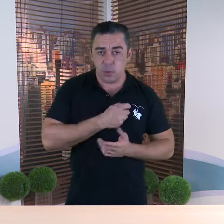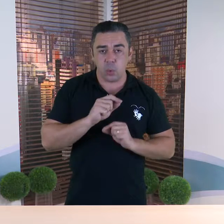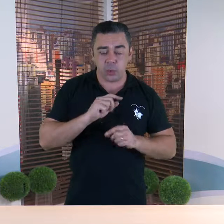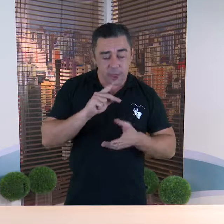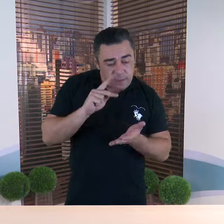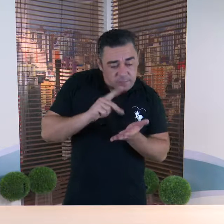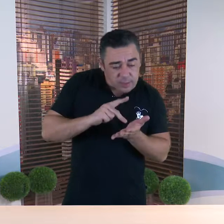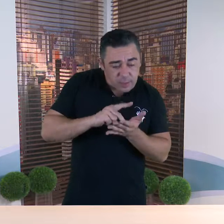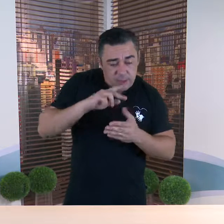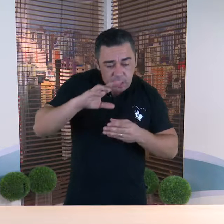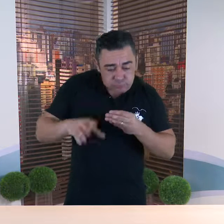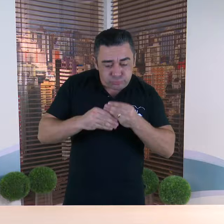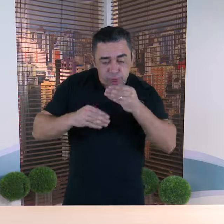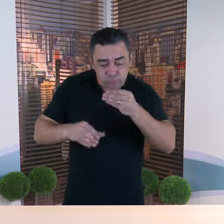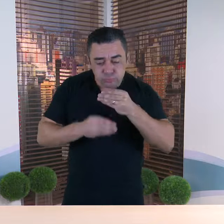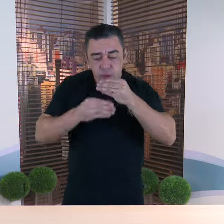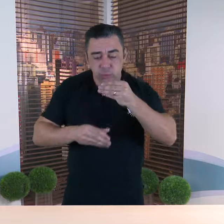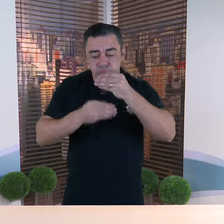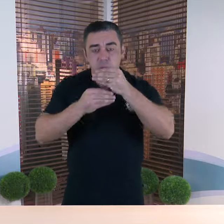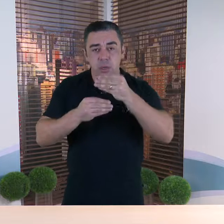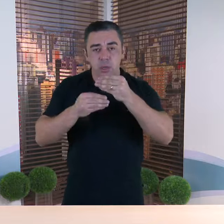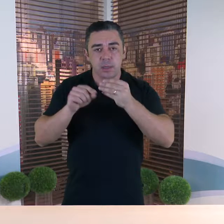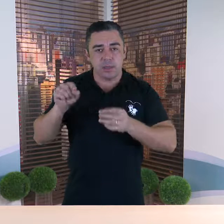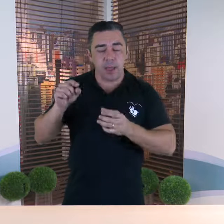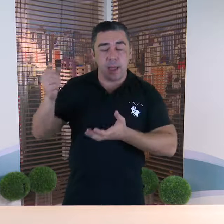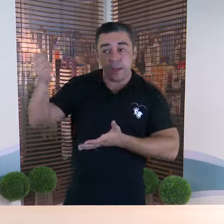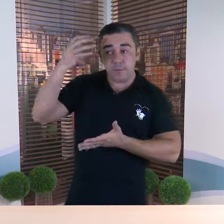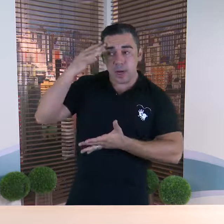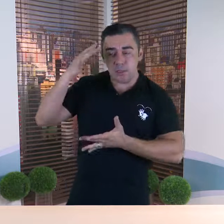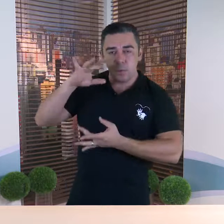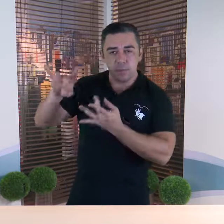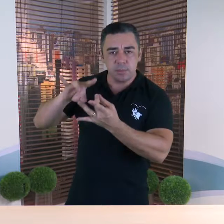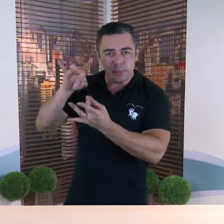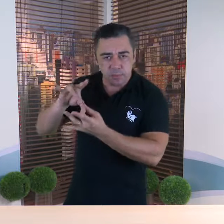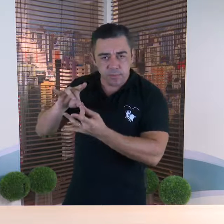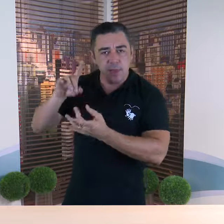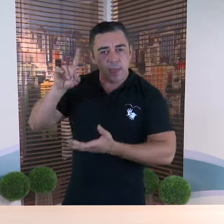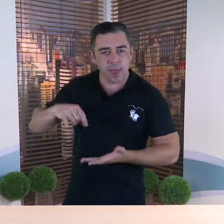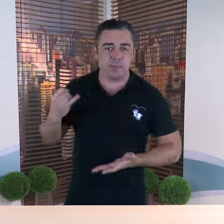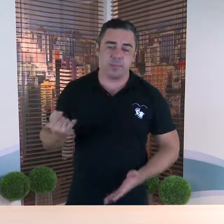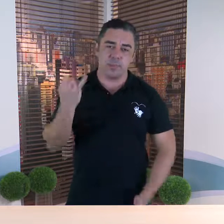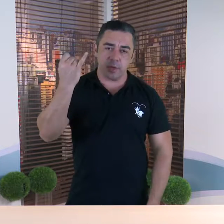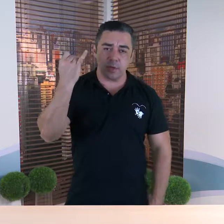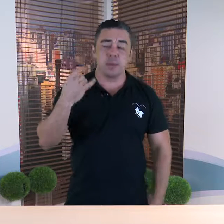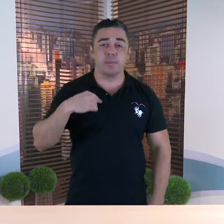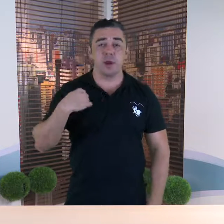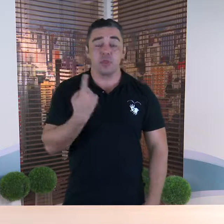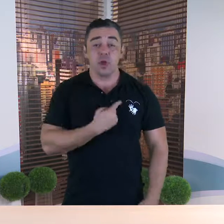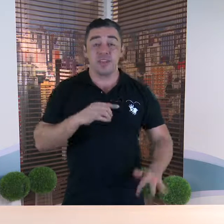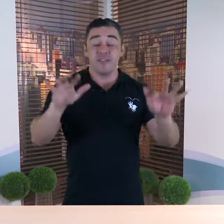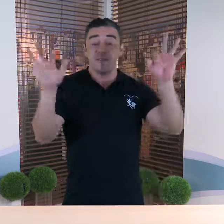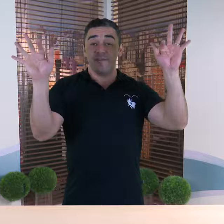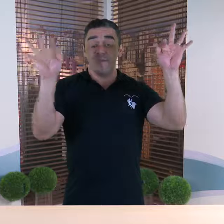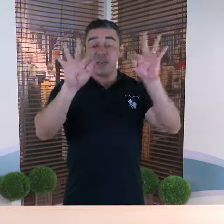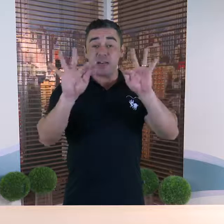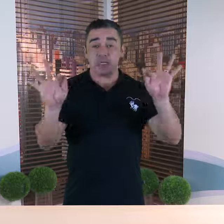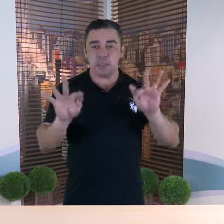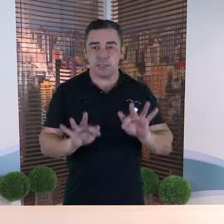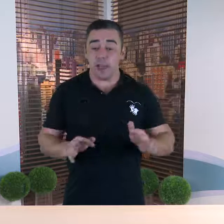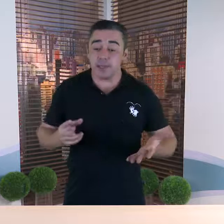verdades adicionais contidas na revelação especial são essenciais à felicidade eterna